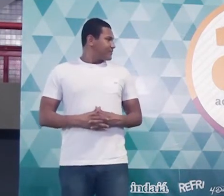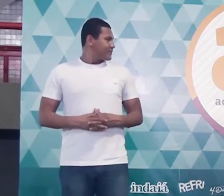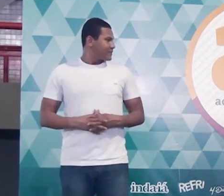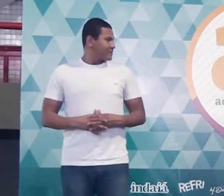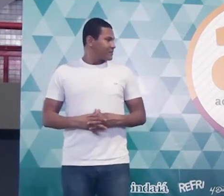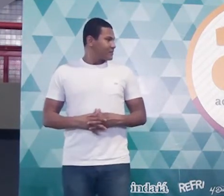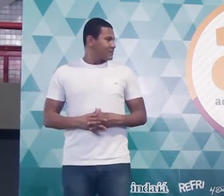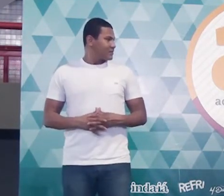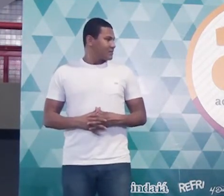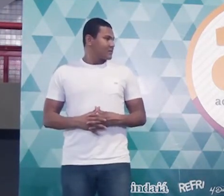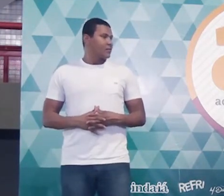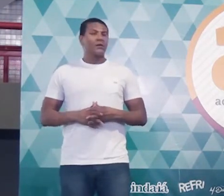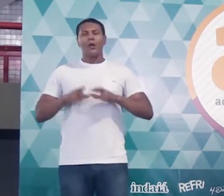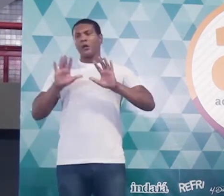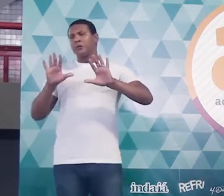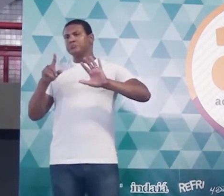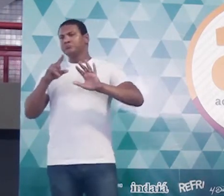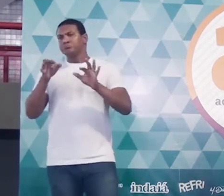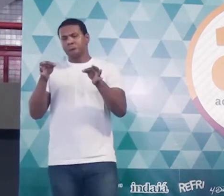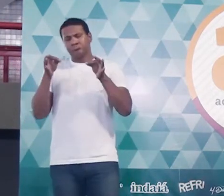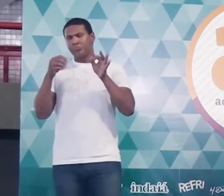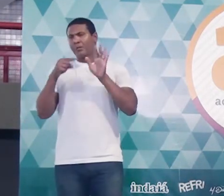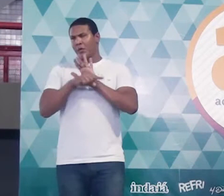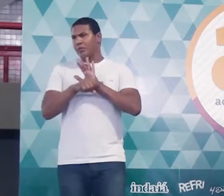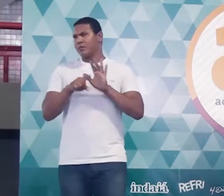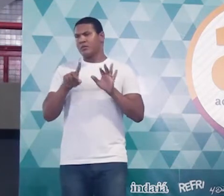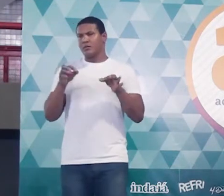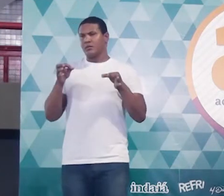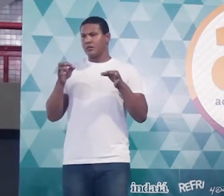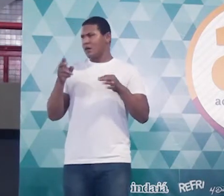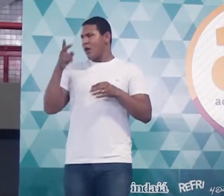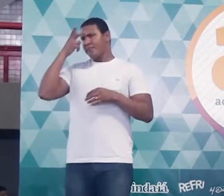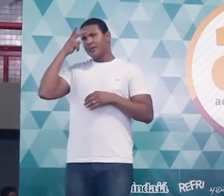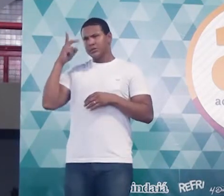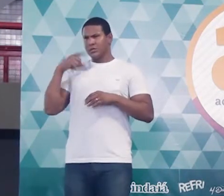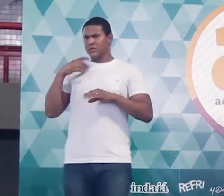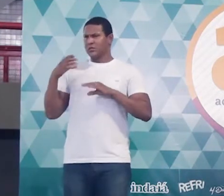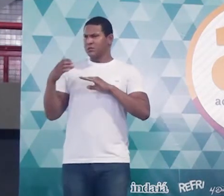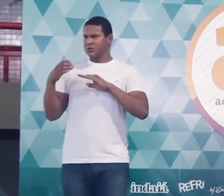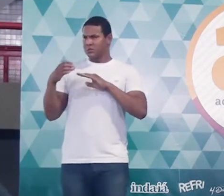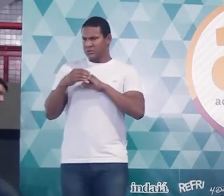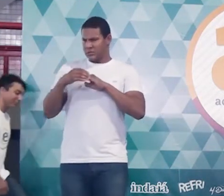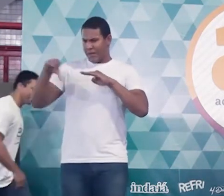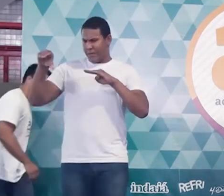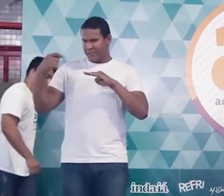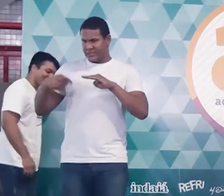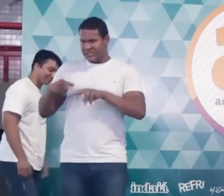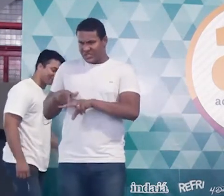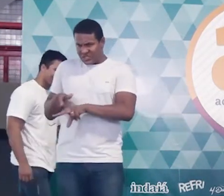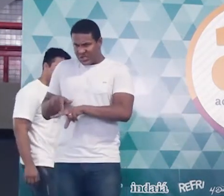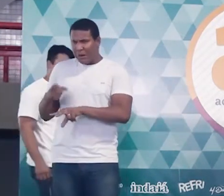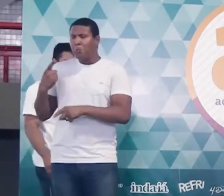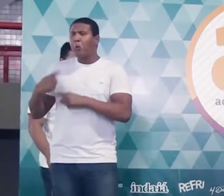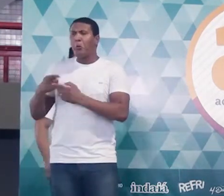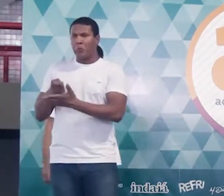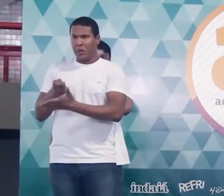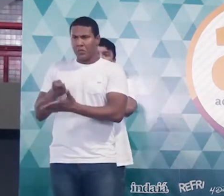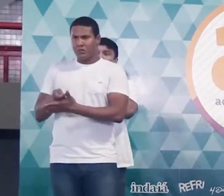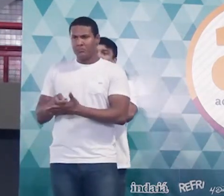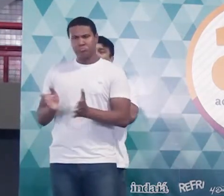Não. Quando a pessoa tira o sapato, por que tem que calçar o chinelo? Não necessariamente. Mas se